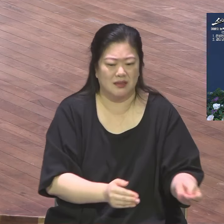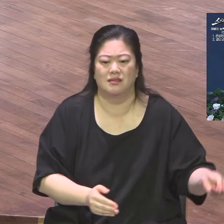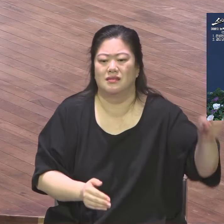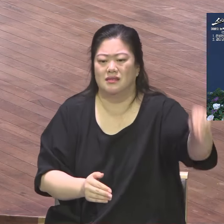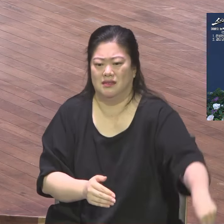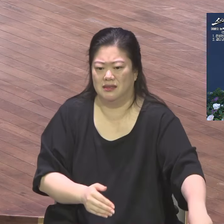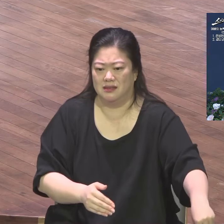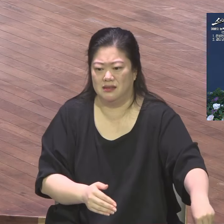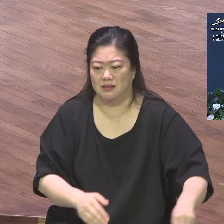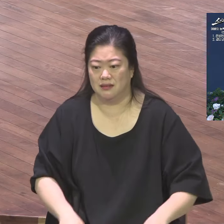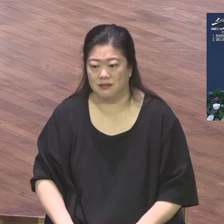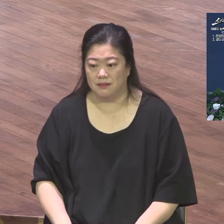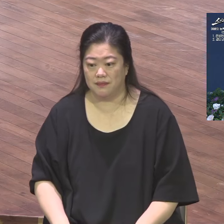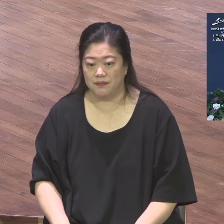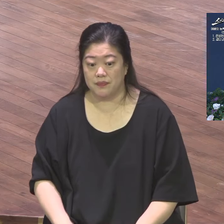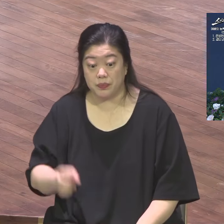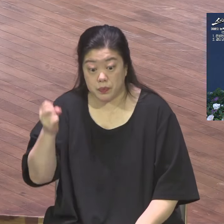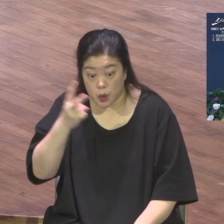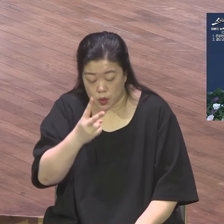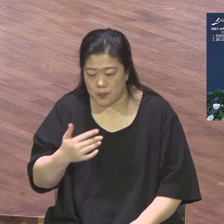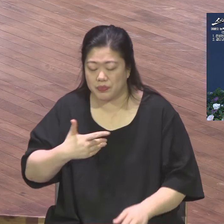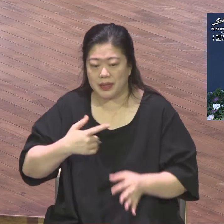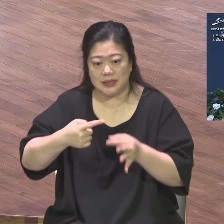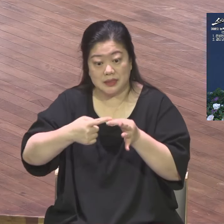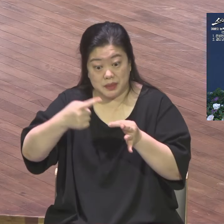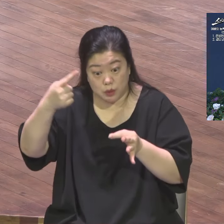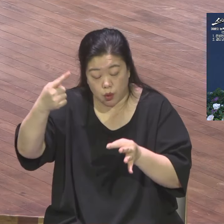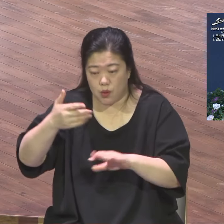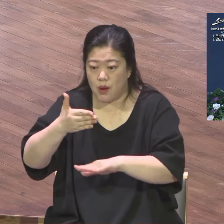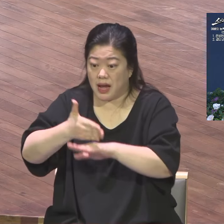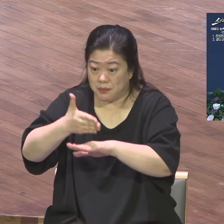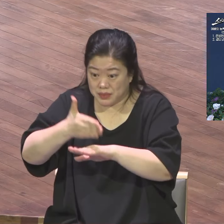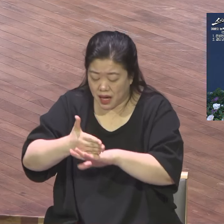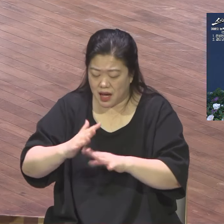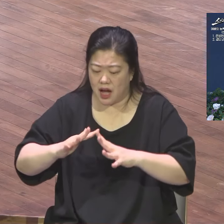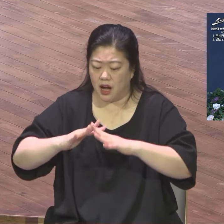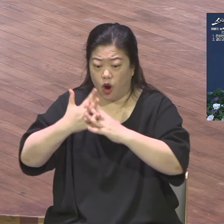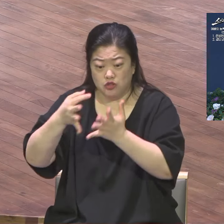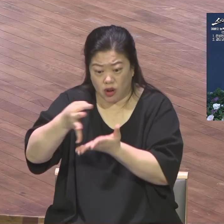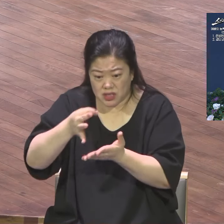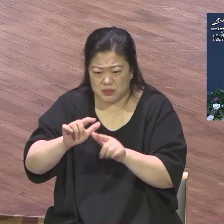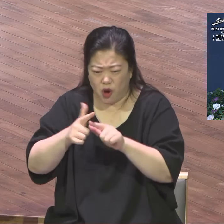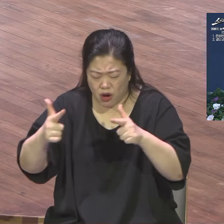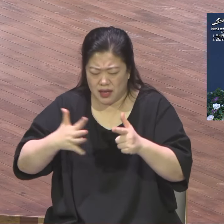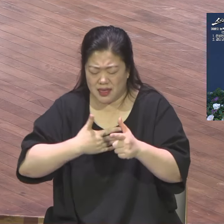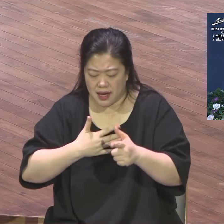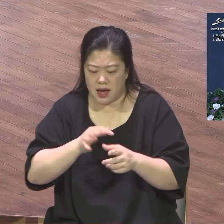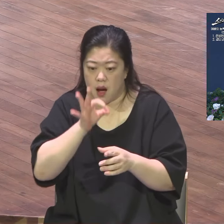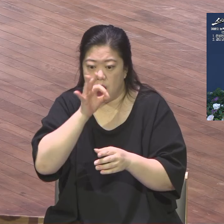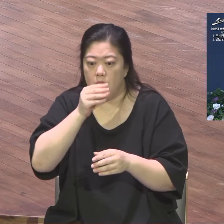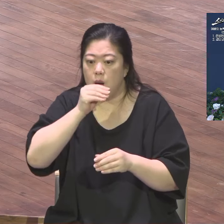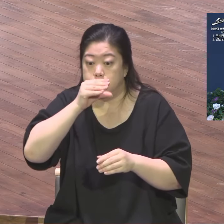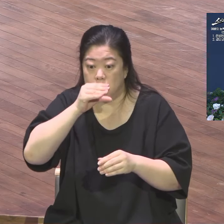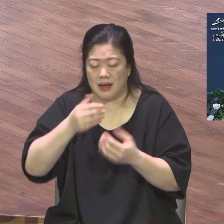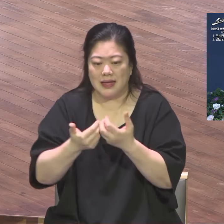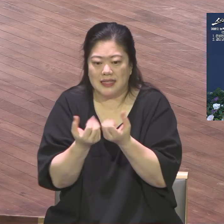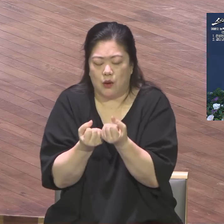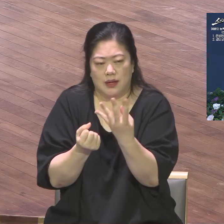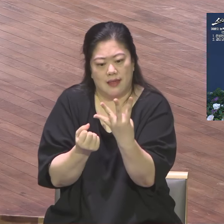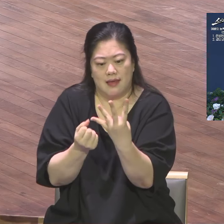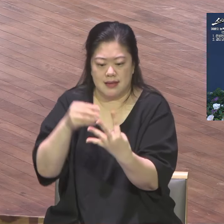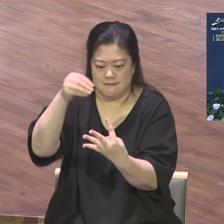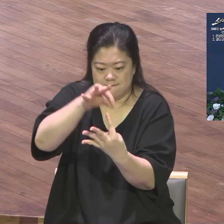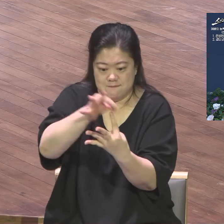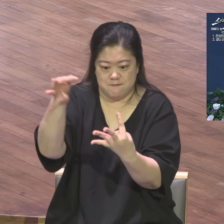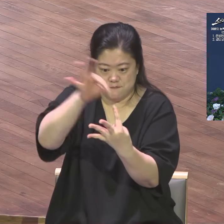건축 헌금 약속해놓고 아, 뭐 다 끝났네 뭐 아이고 뭐 다 헌당 끝났으니까 뭐 나도 끝도 없는데 뭐